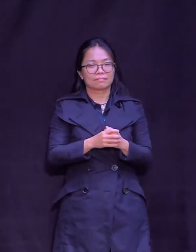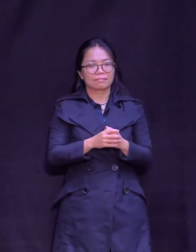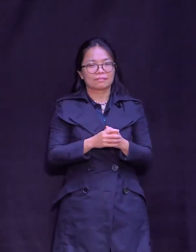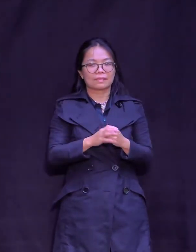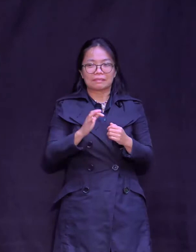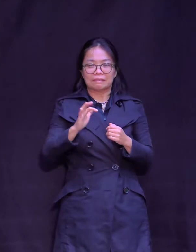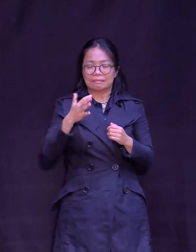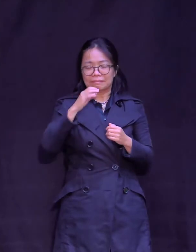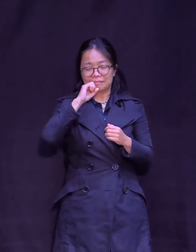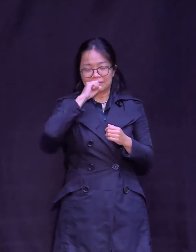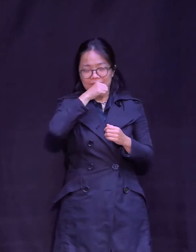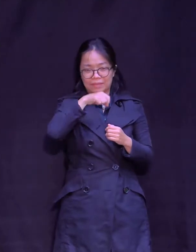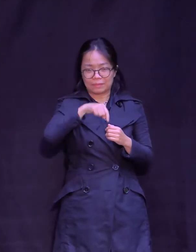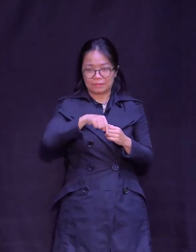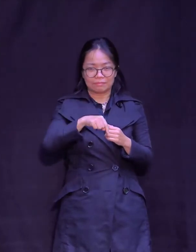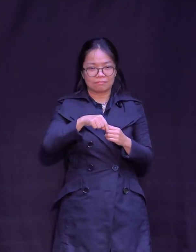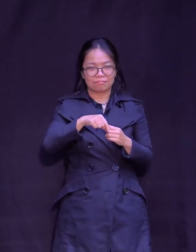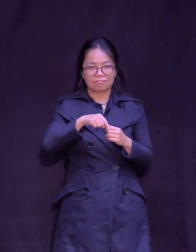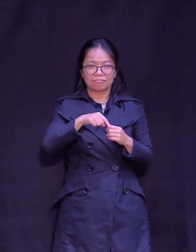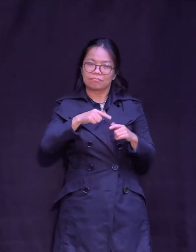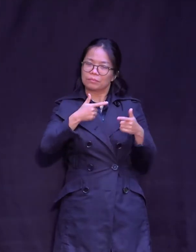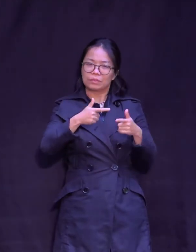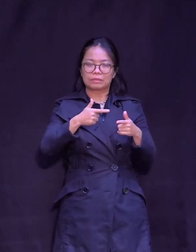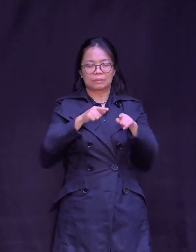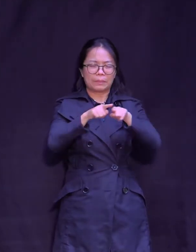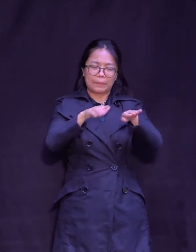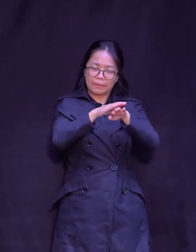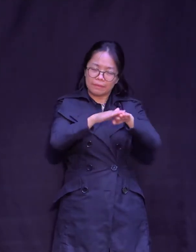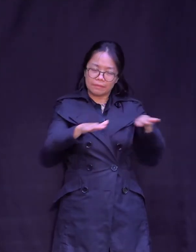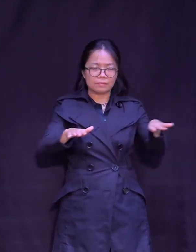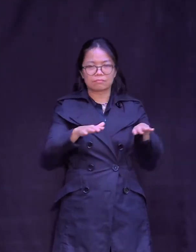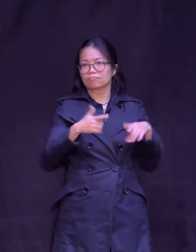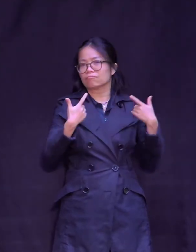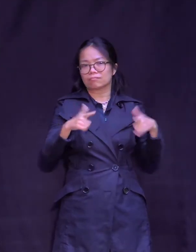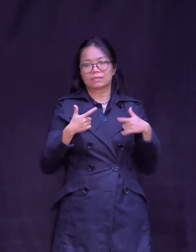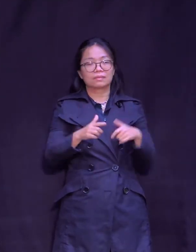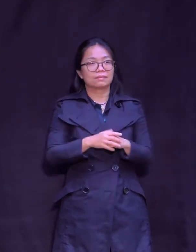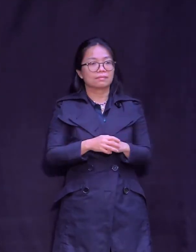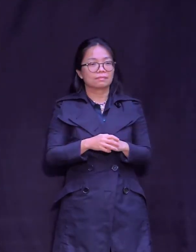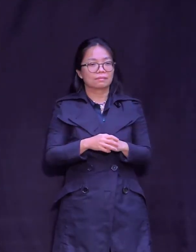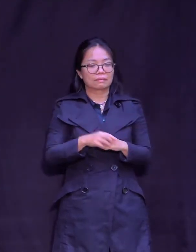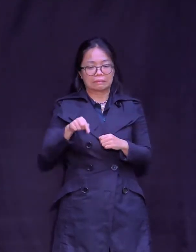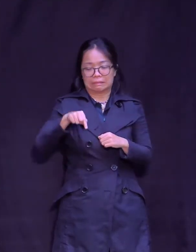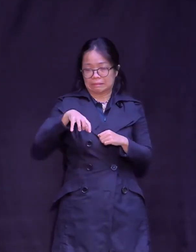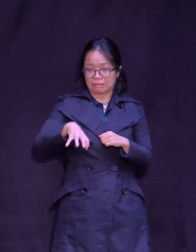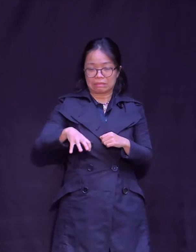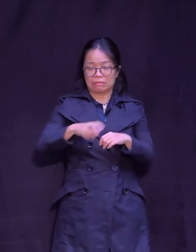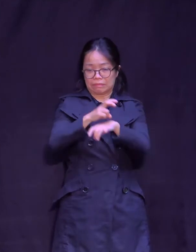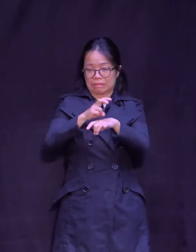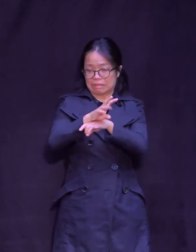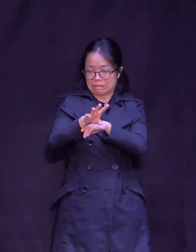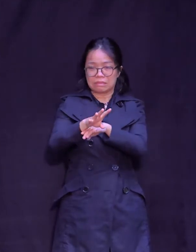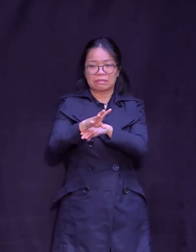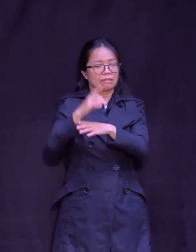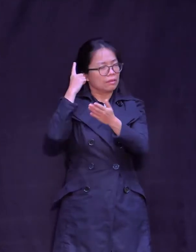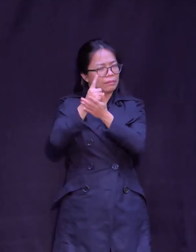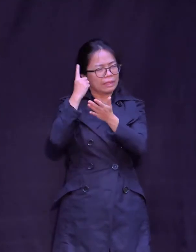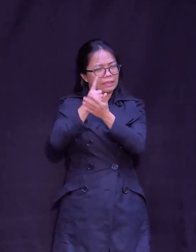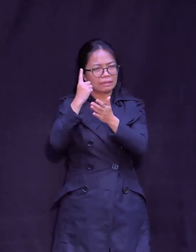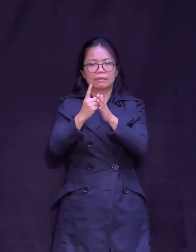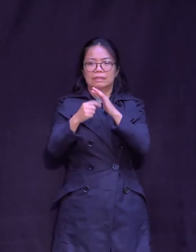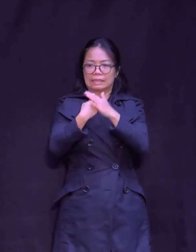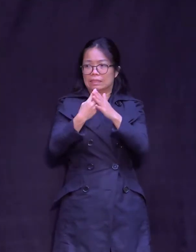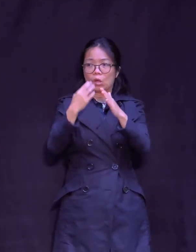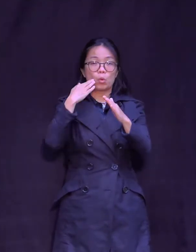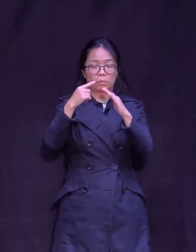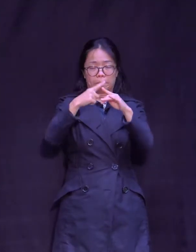台湾并不是这么的平静。在这个基地里面，24小时每天即使只要